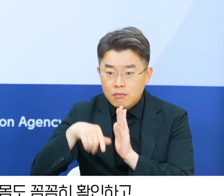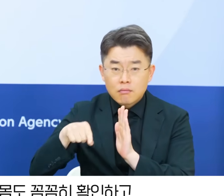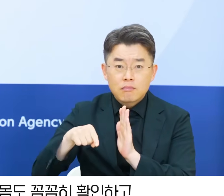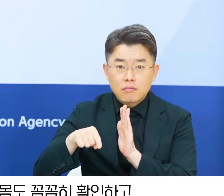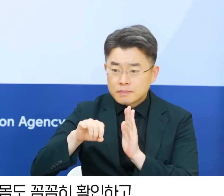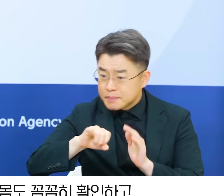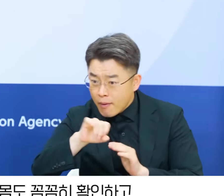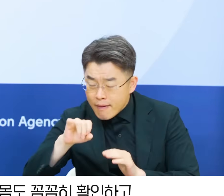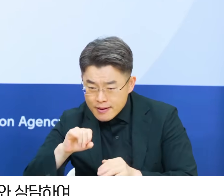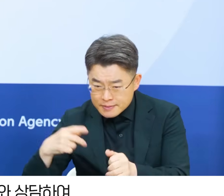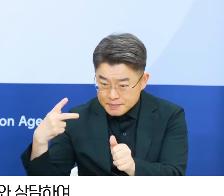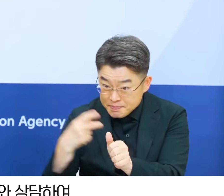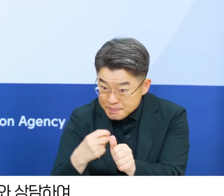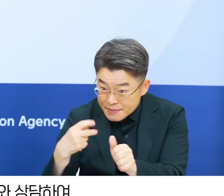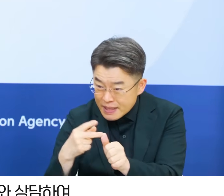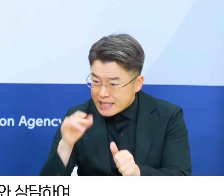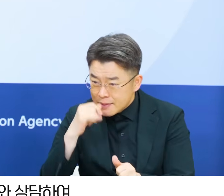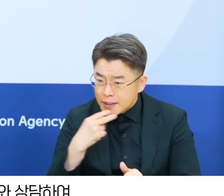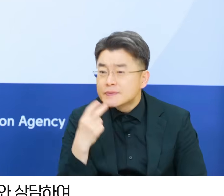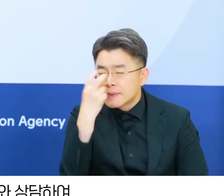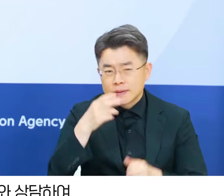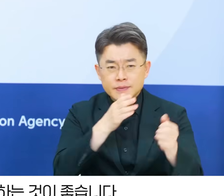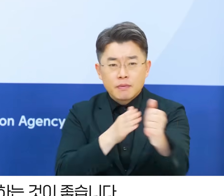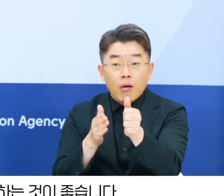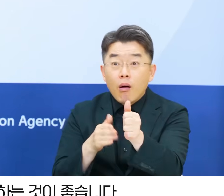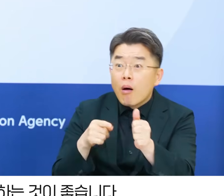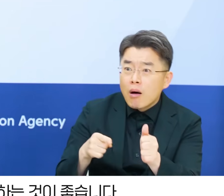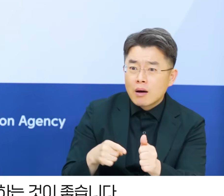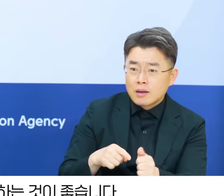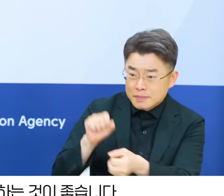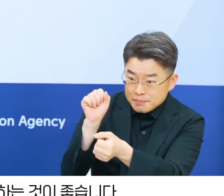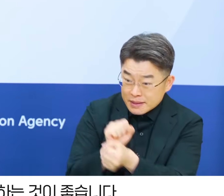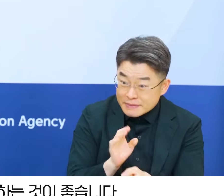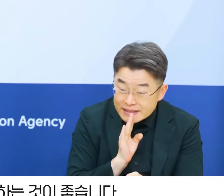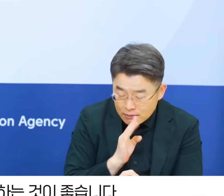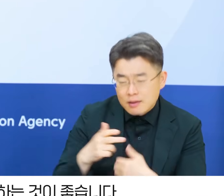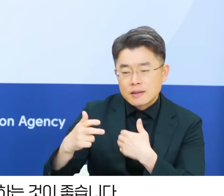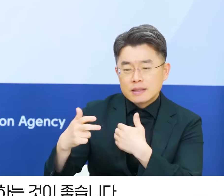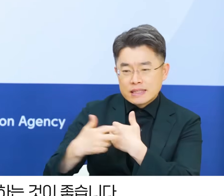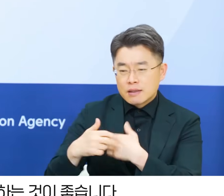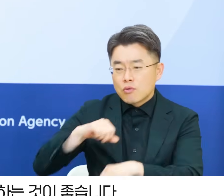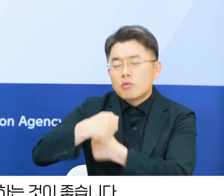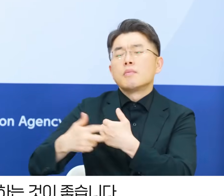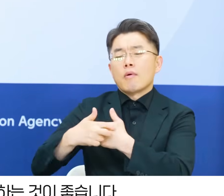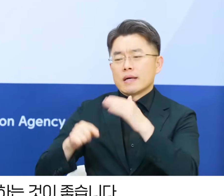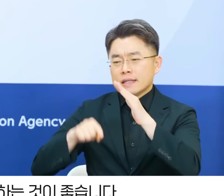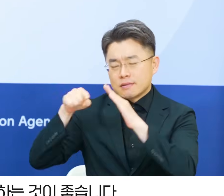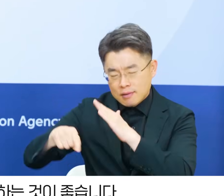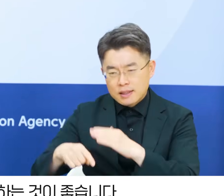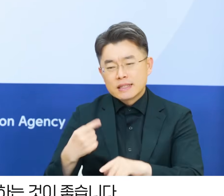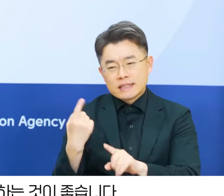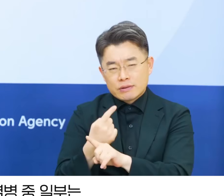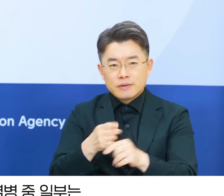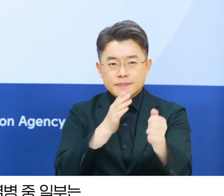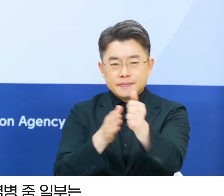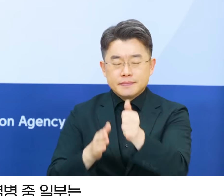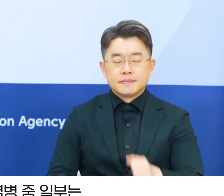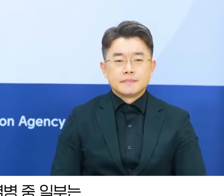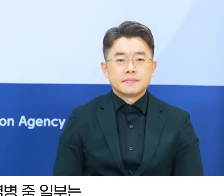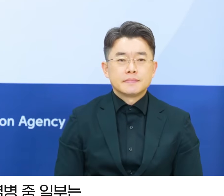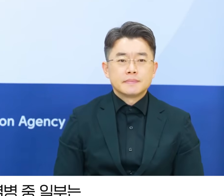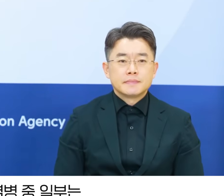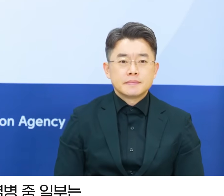꼼꼼히 확인하고 필요시 수의사와 상담하여 진드기 방제제를 사용하는 것이 좋습니다.